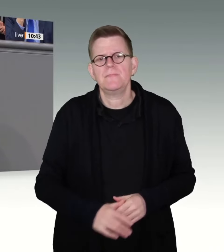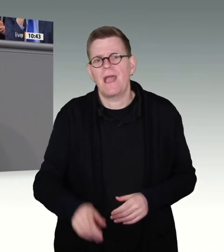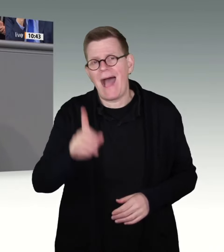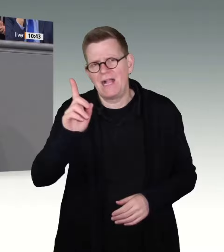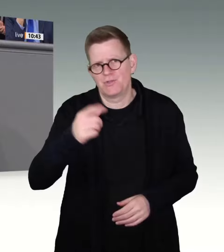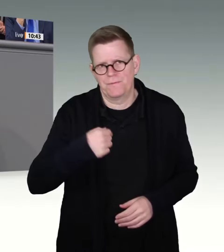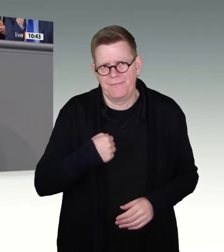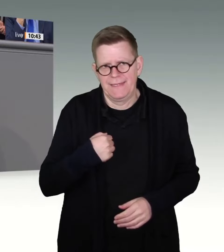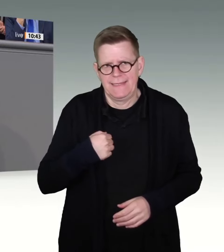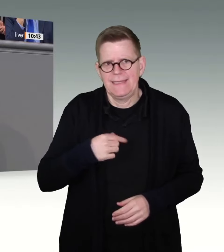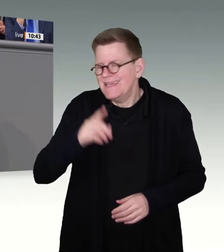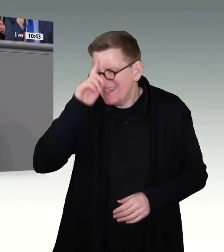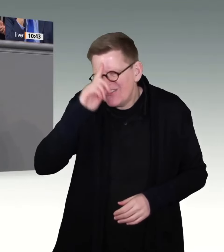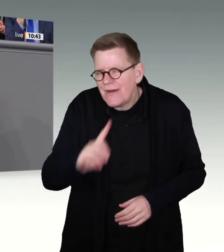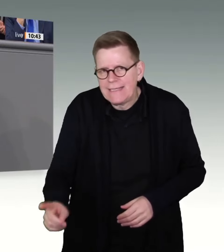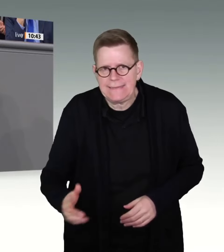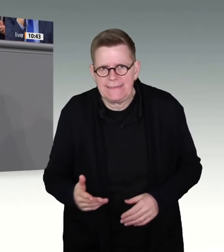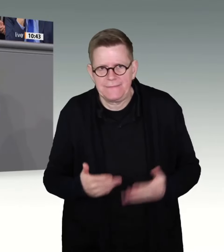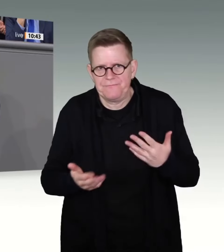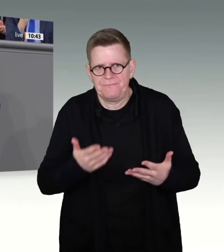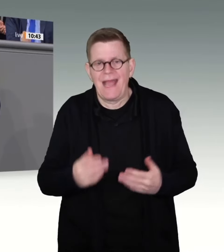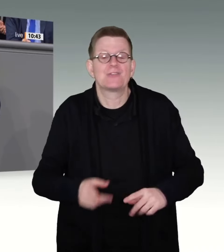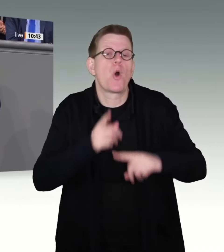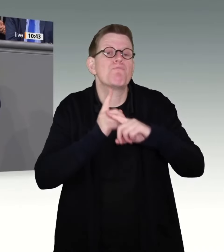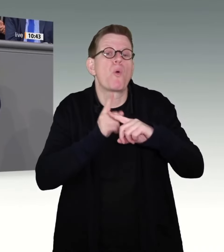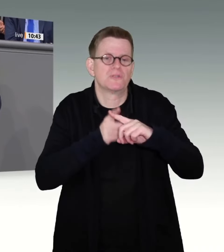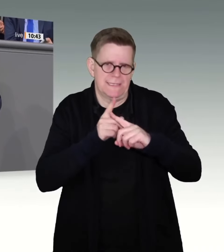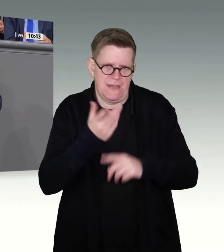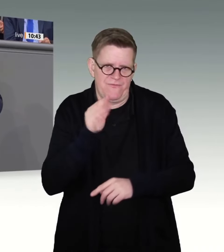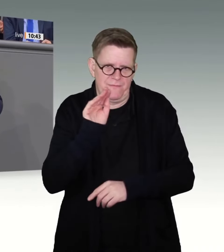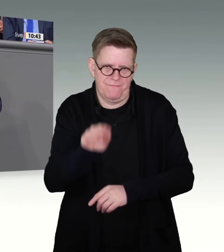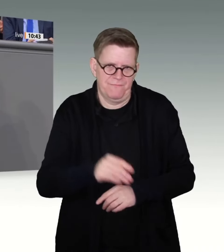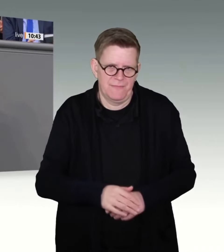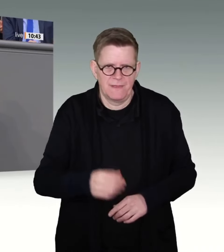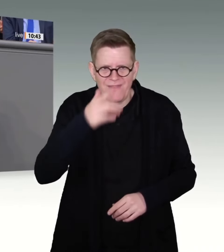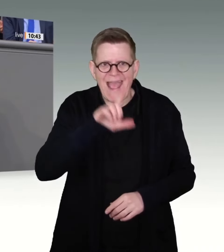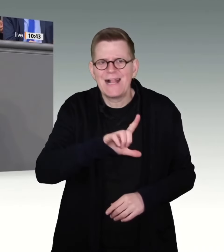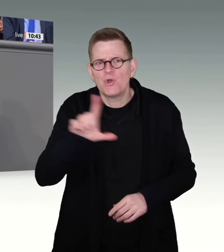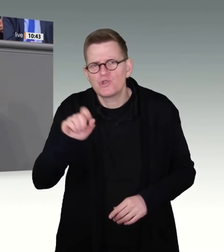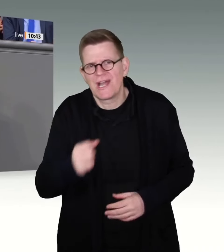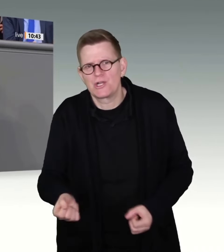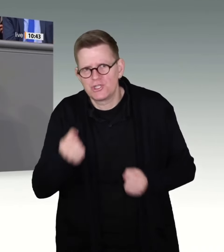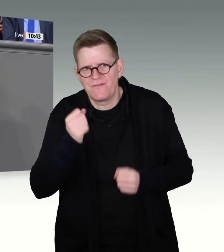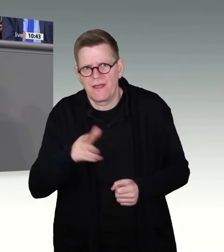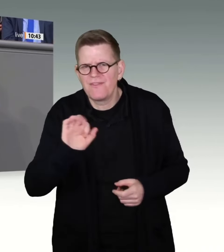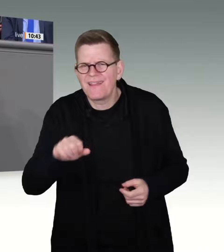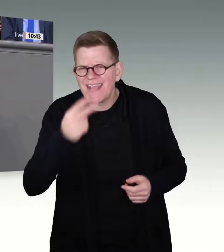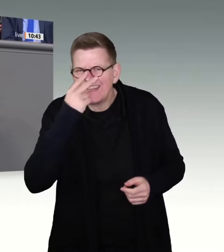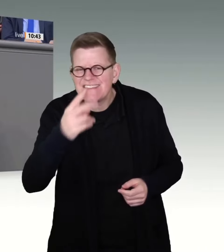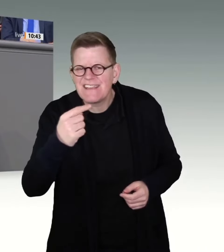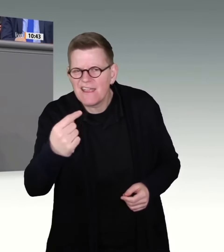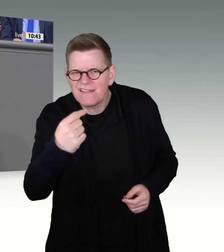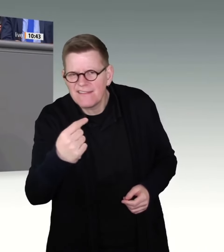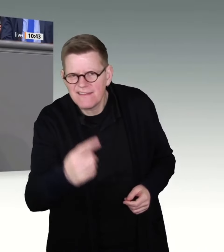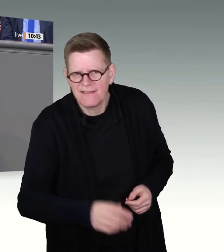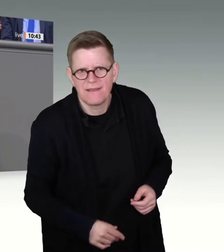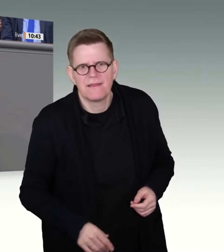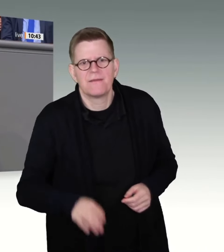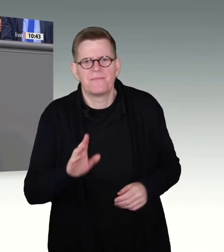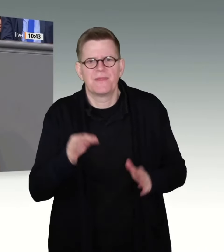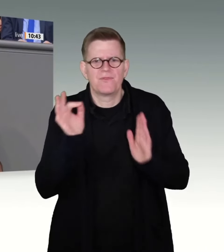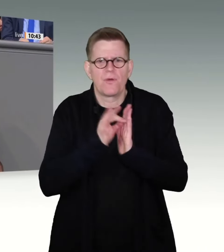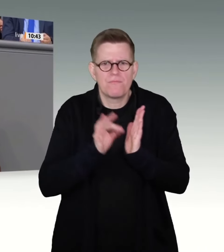Ich weiß nicht, ich weiß nicht, ich habe positiv erwähnen, Herr Lugzak, ist schwer. Ich weiß nicht, ob Sie das sehen. Also, von diesen Punkten,